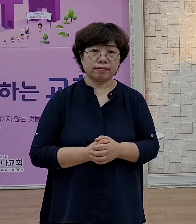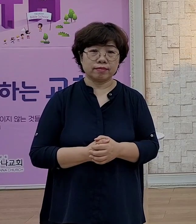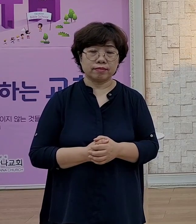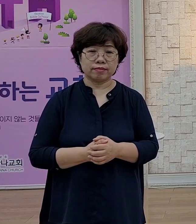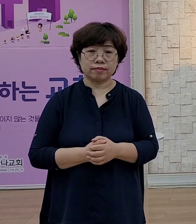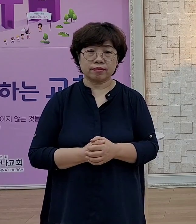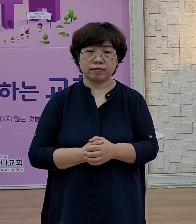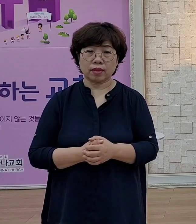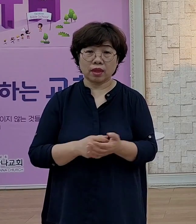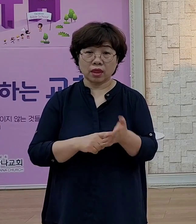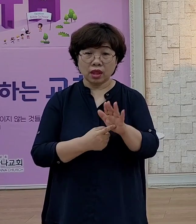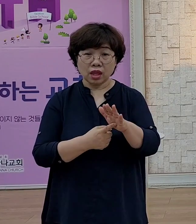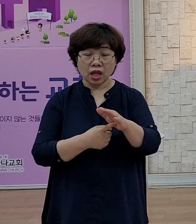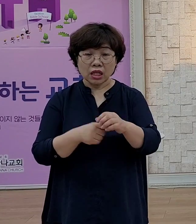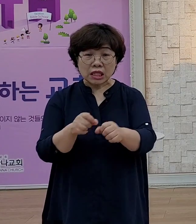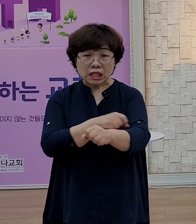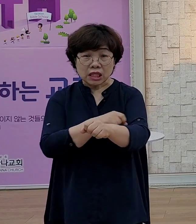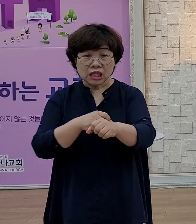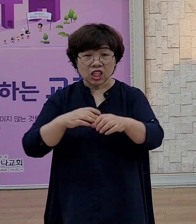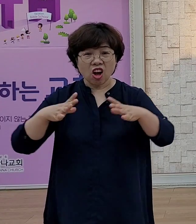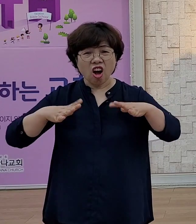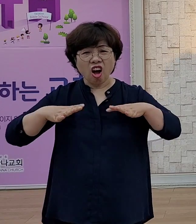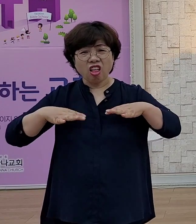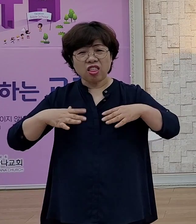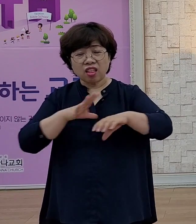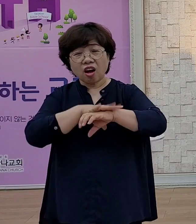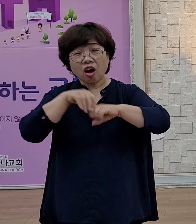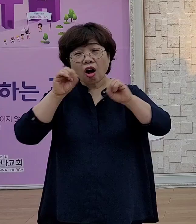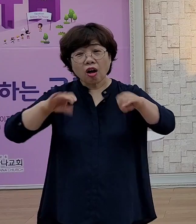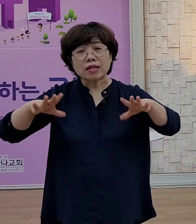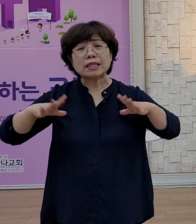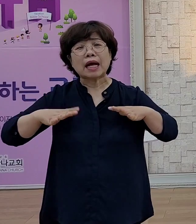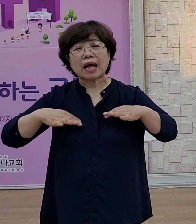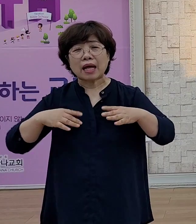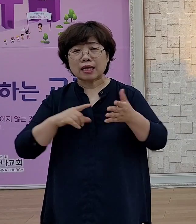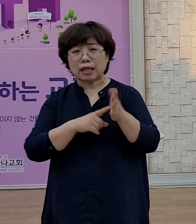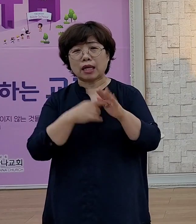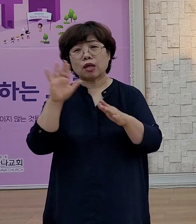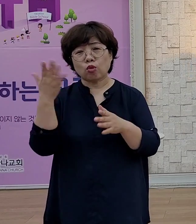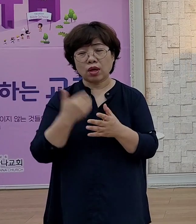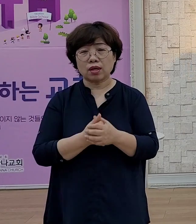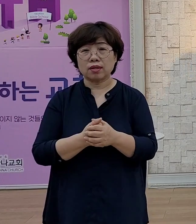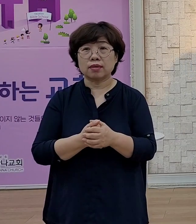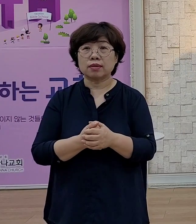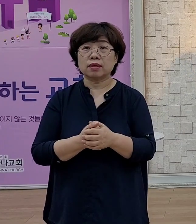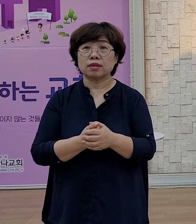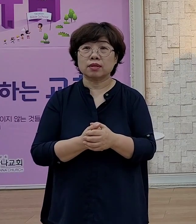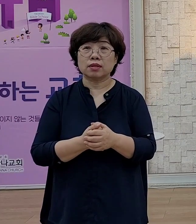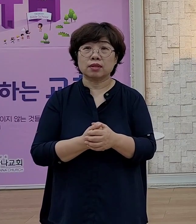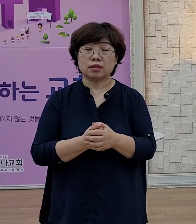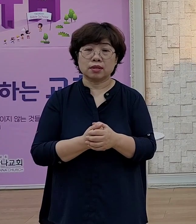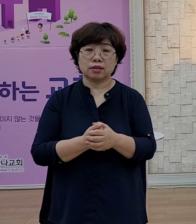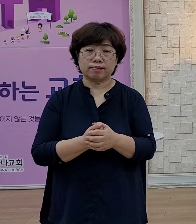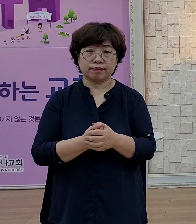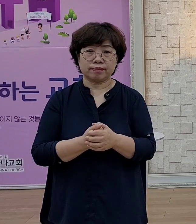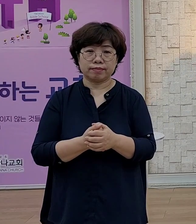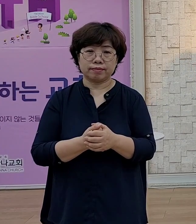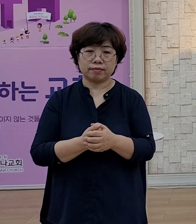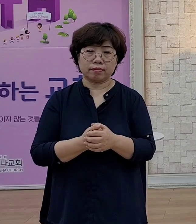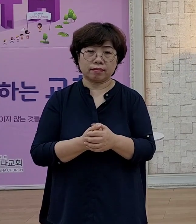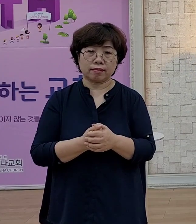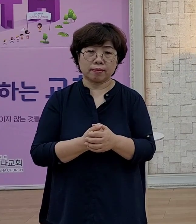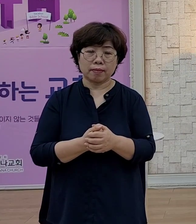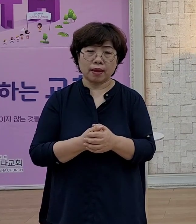특징이 허탄한 자랑이다라고 말해요. 그러니까 이 15절 처음부터 보면 이게 너희가 도리어 말하기를,